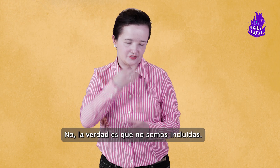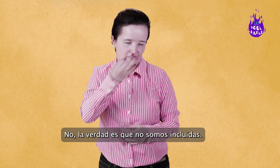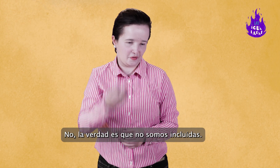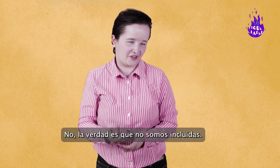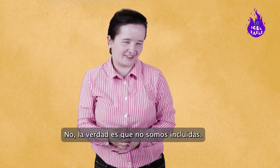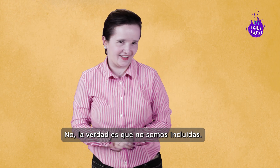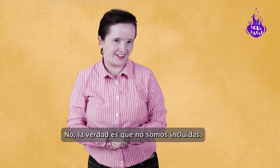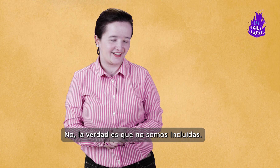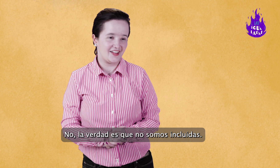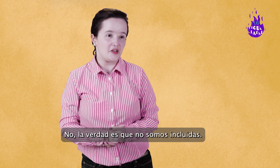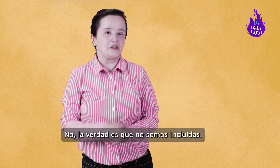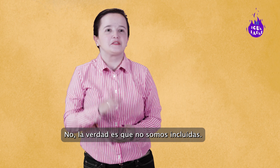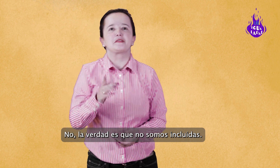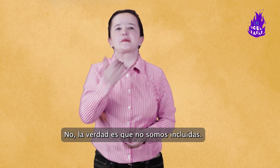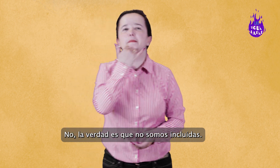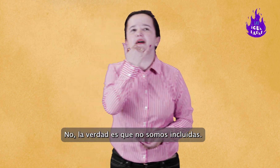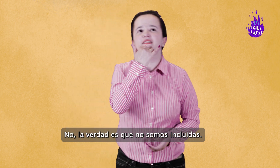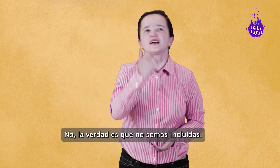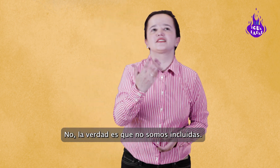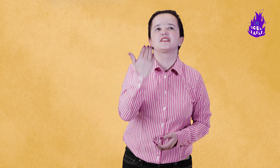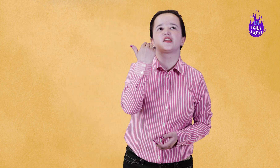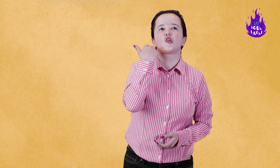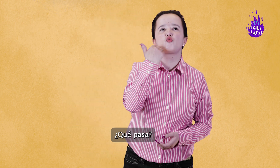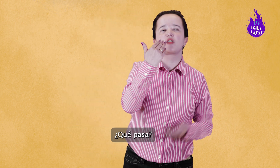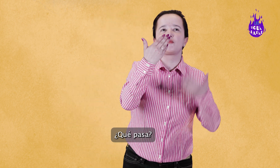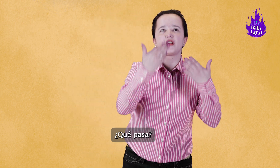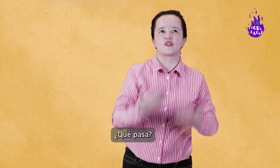No, la verdad es que no somos incluidas. ¿Qué pasa?